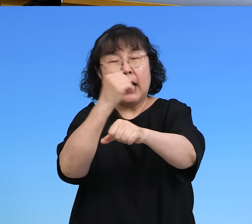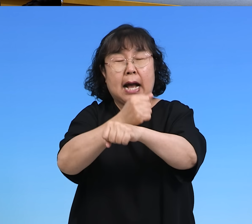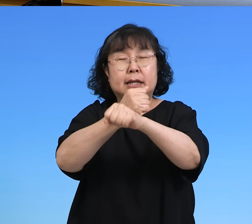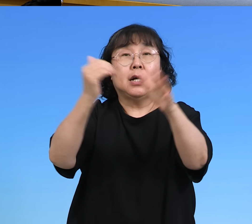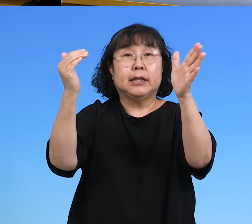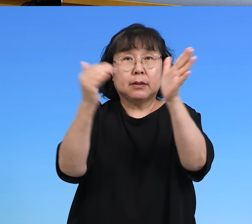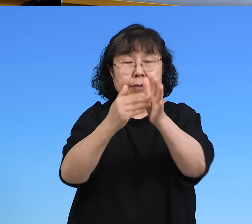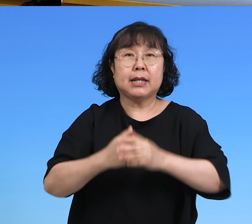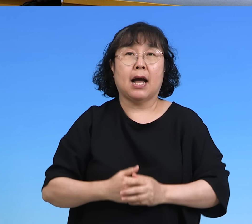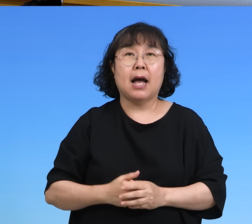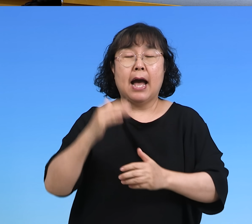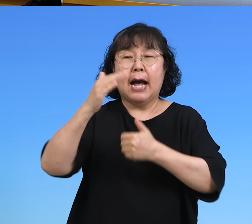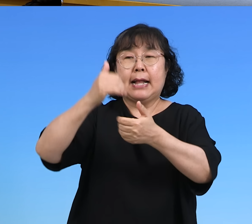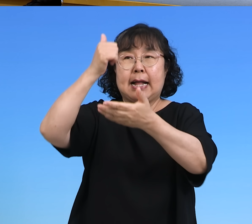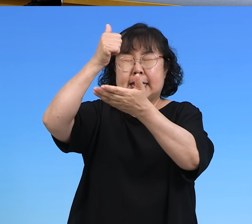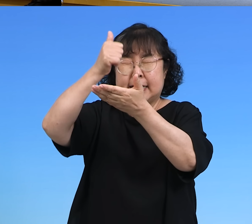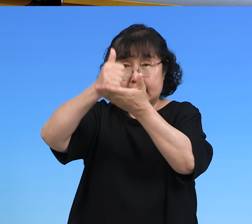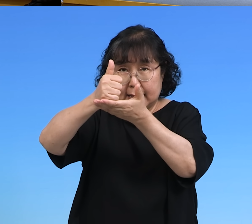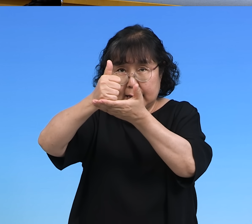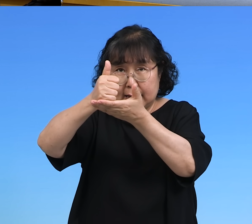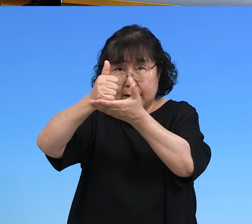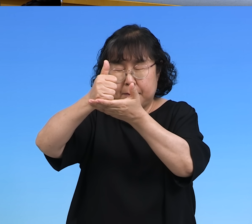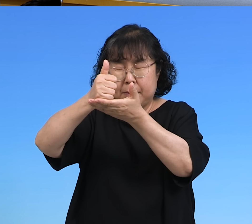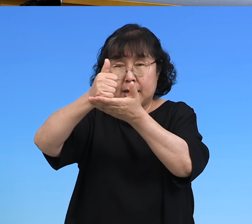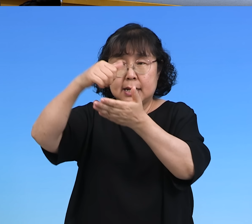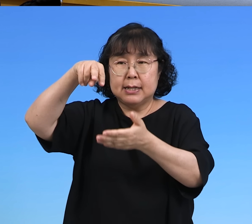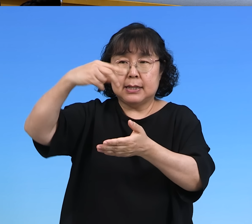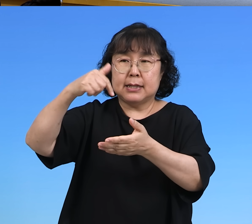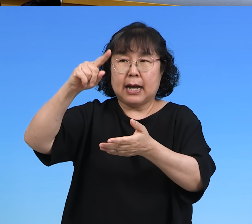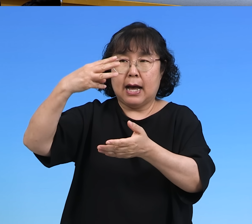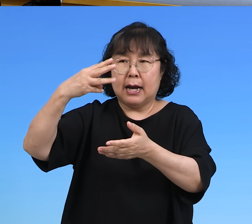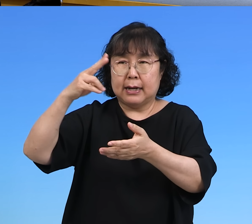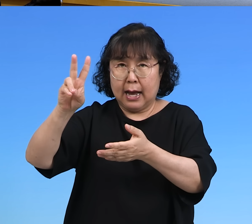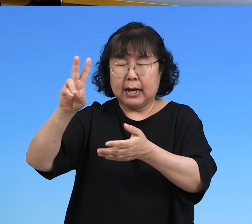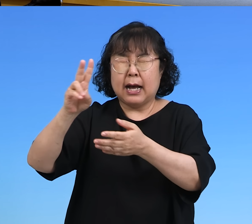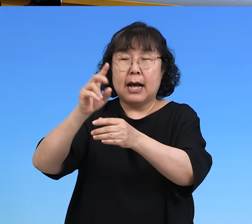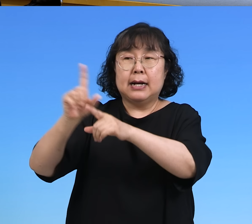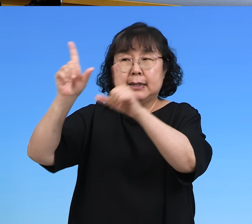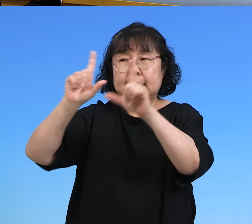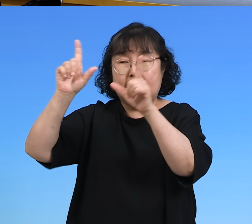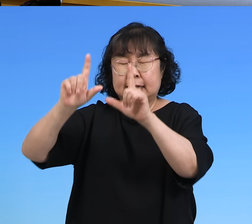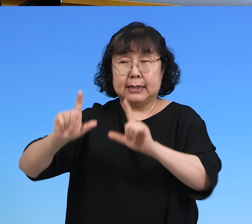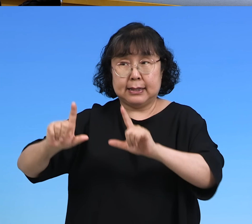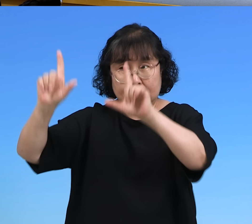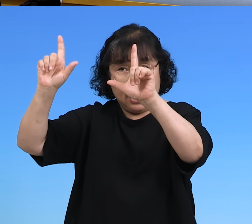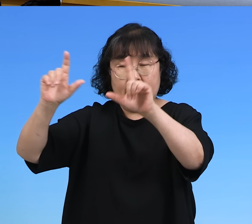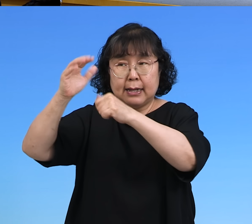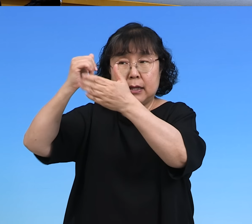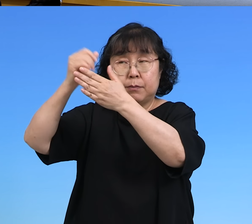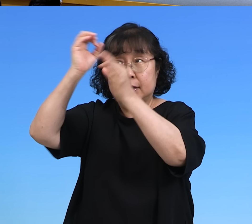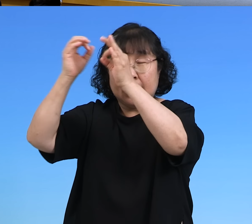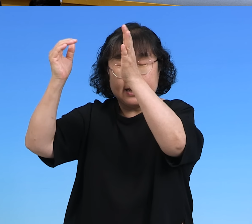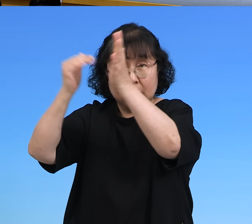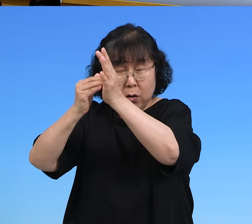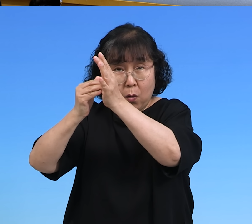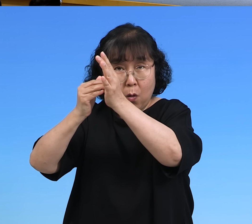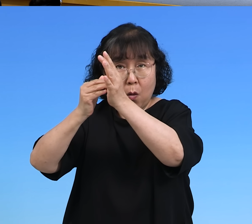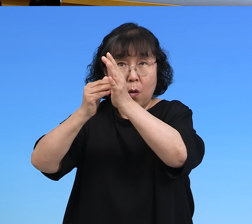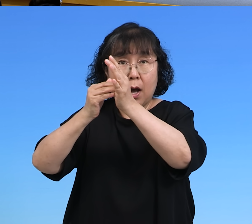저는 이걸 이렇게 읽습니다. 하나님의 묵시를 밝히 하는 스가랴가 사는 날에 하나님을 찾았고, 그 다음 이렇게 읽어요.